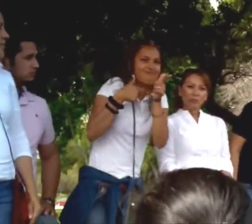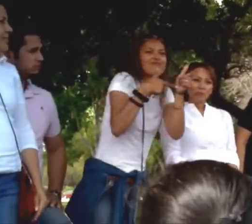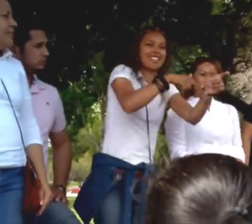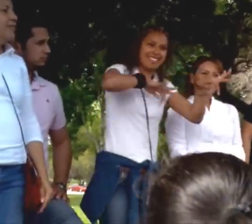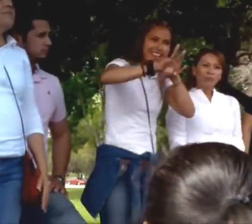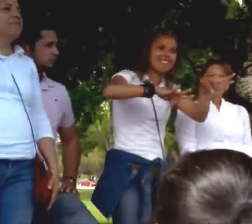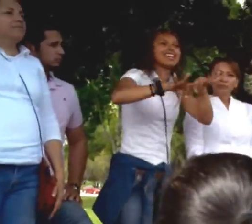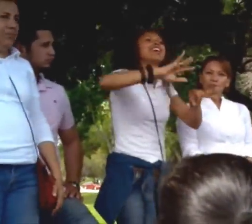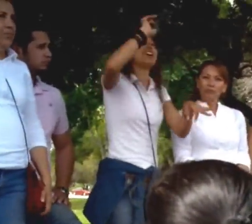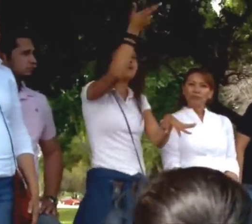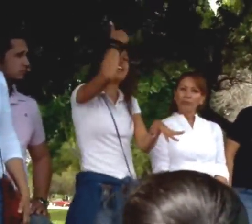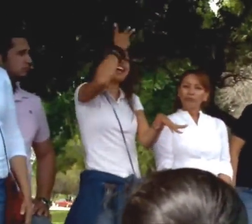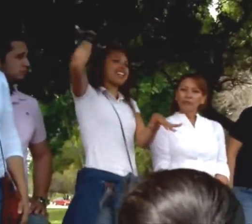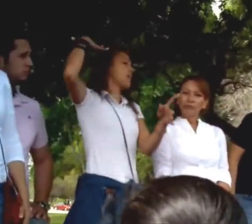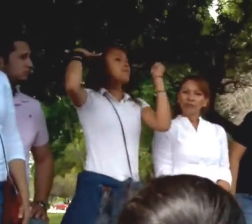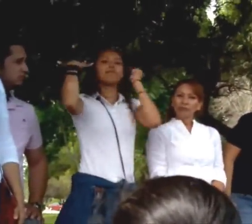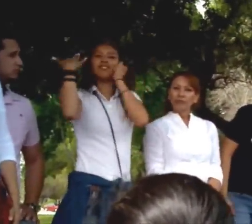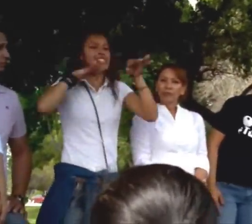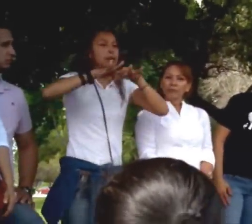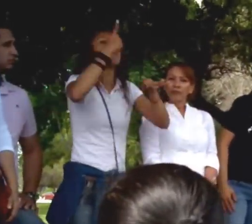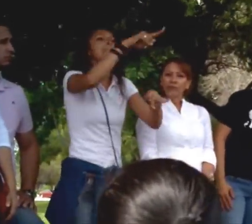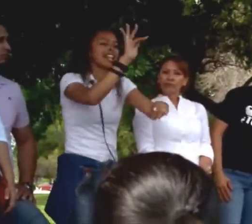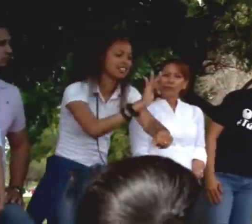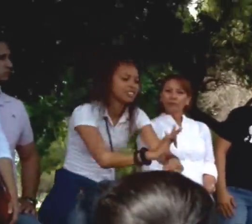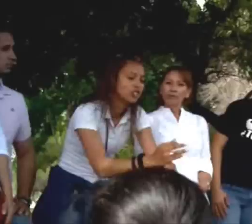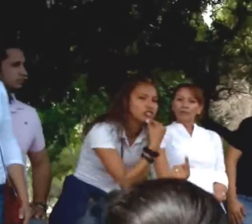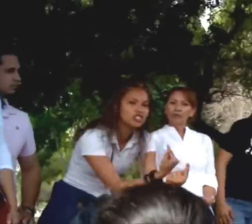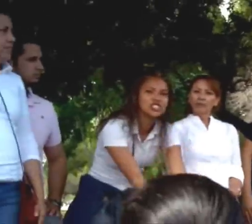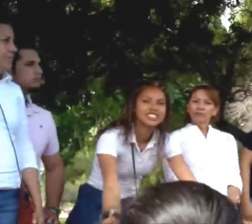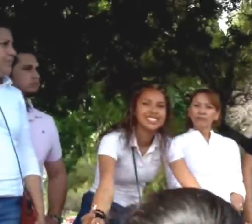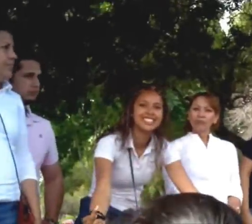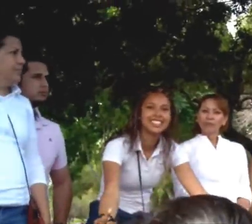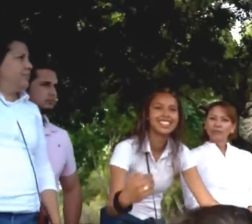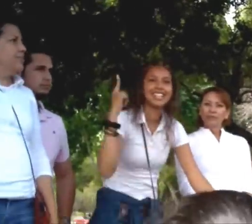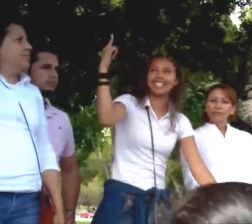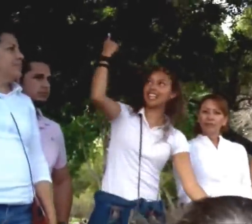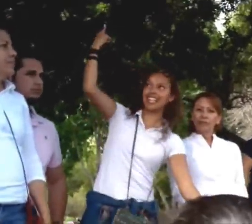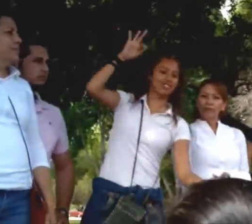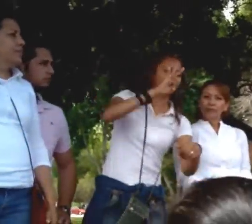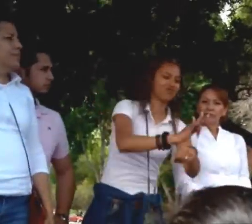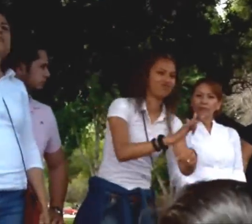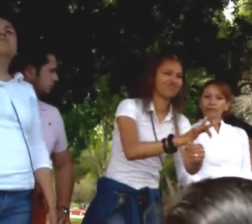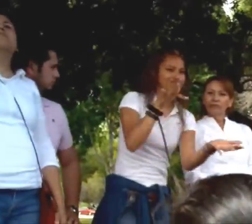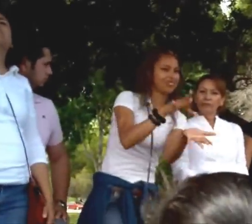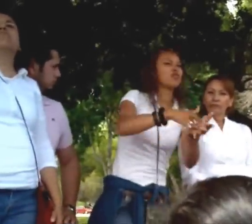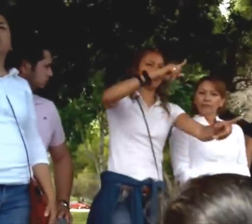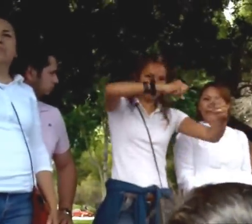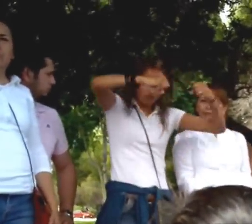escuela. Estamos unidos, vamos a seguir trabajando. Recordemos, no importa lo que pase, vamos a seguir apoyando a nuestros